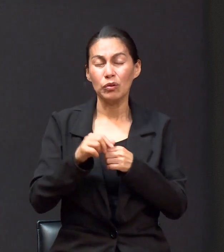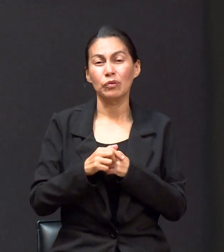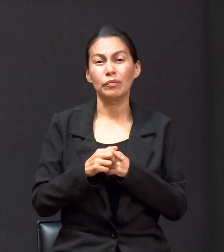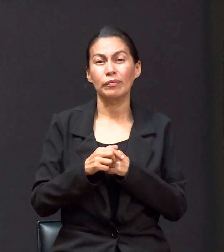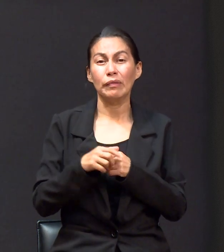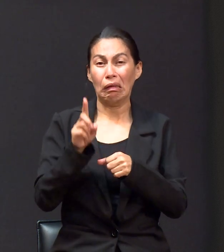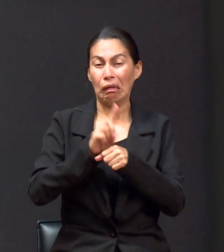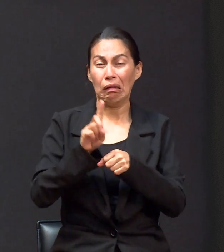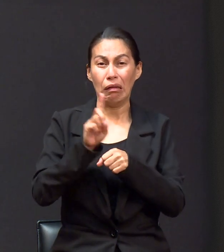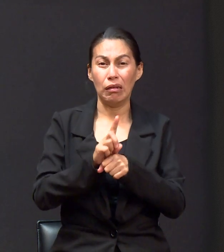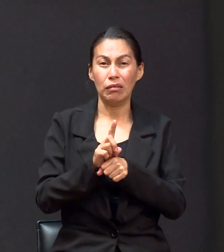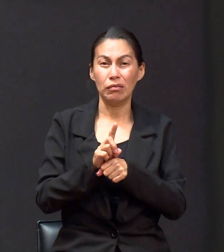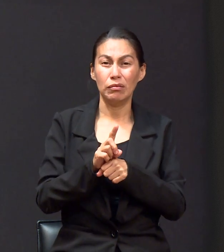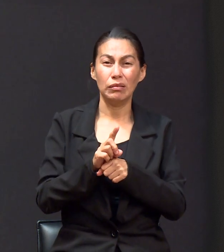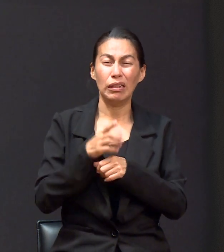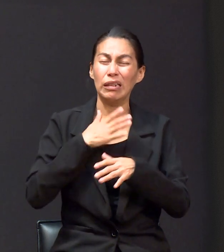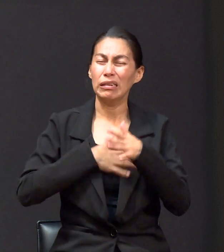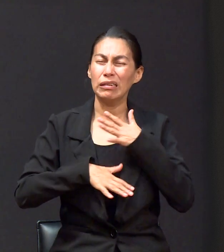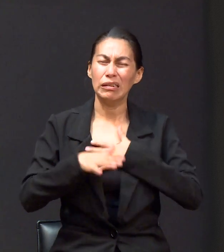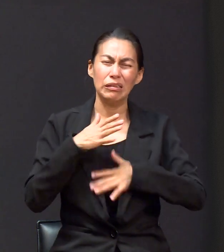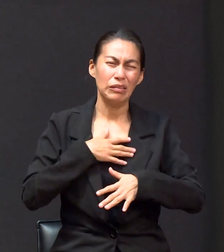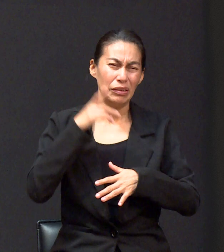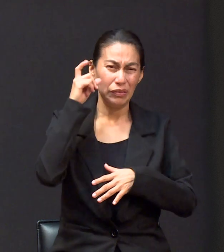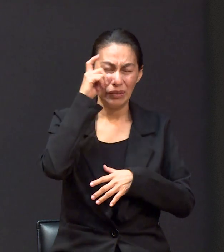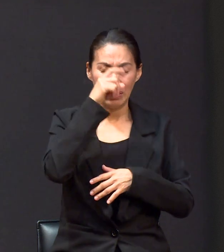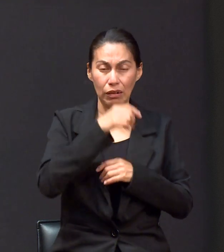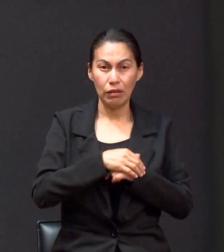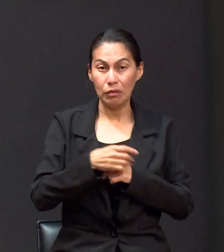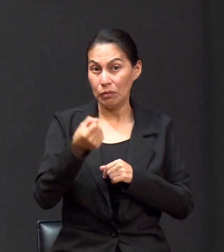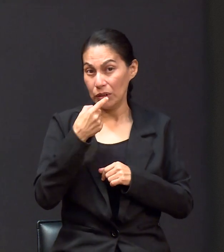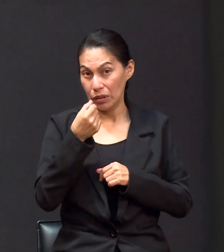cansancio y el estrés. Hasta que un día,